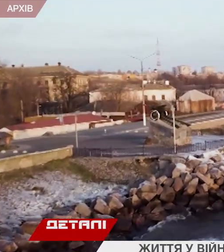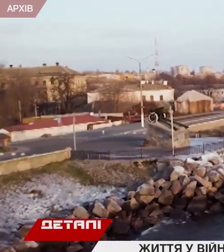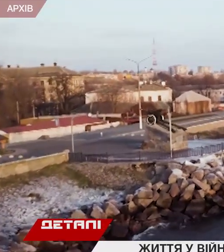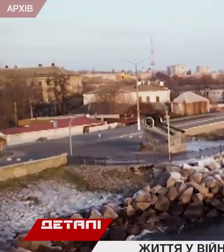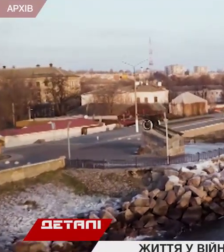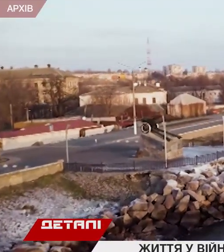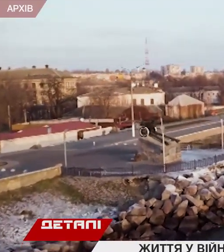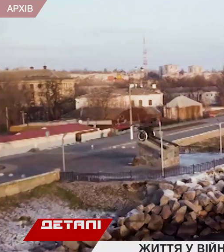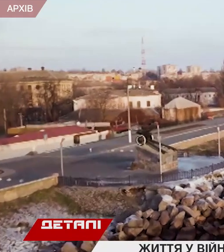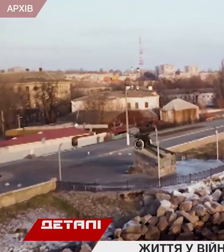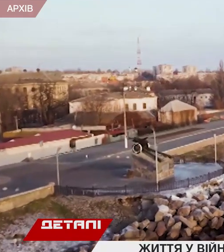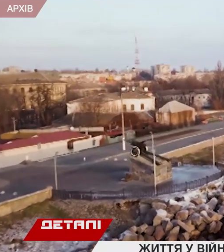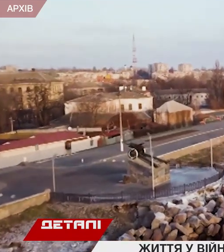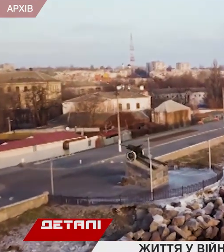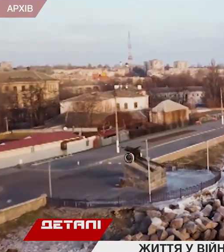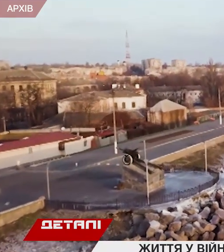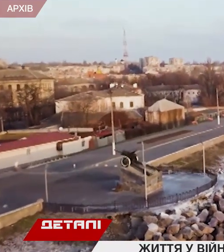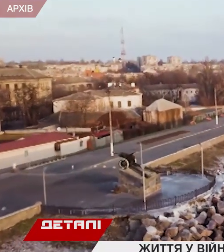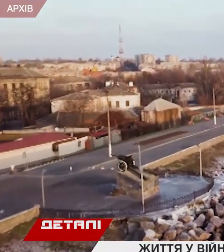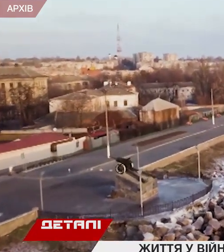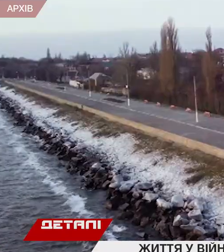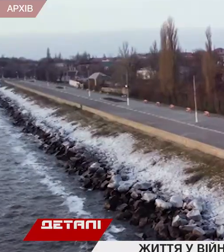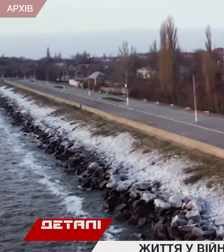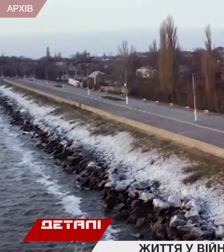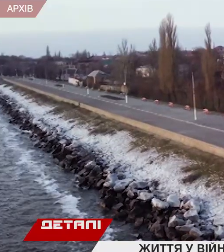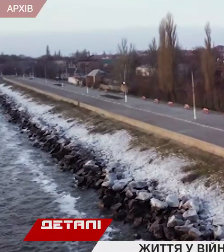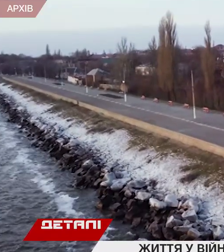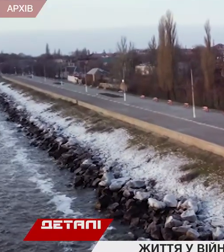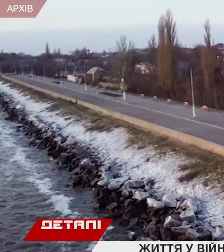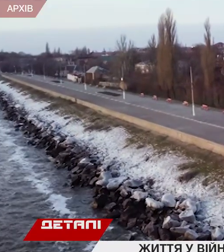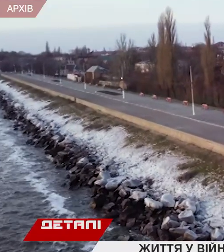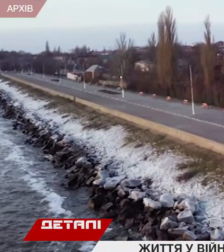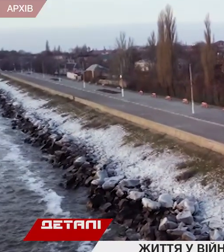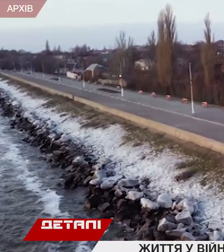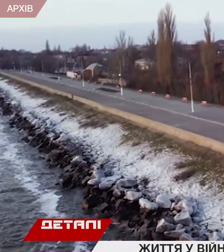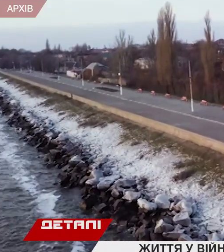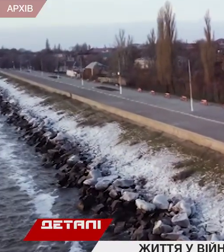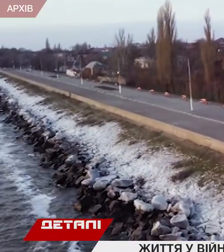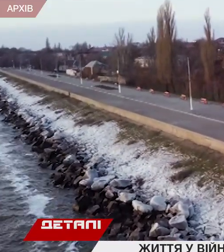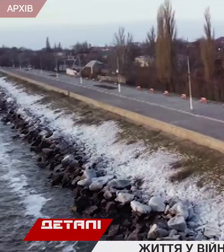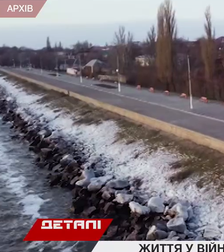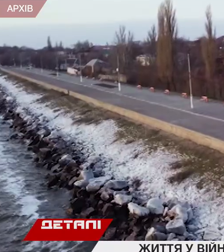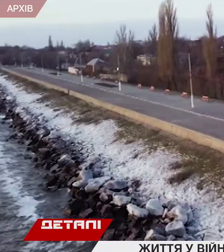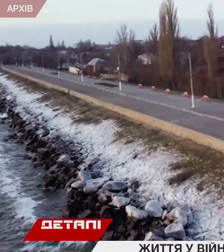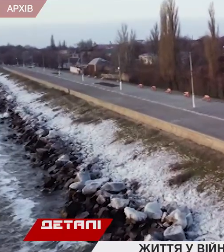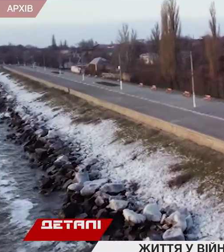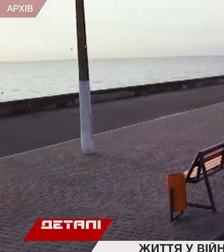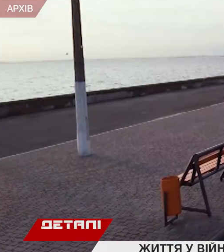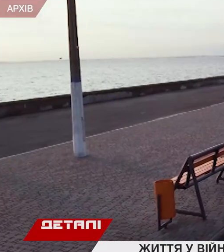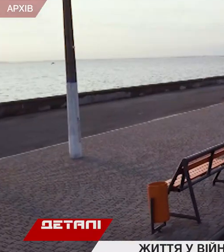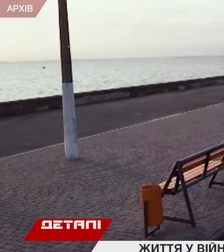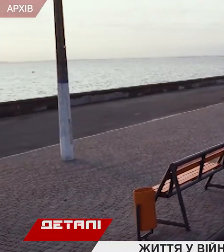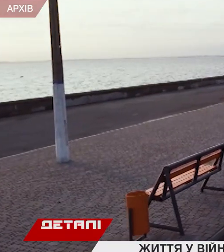приводять до ладу околиці міста, продовжують працювати і планувати життя. А ще приймають переселенців та допомагають їм